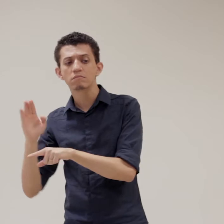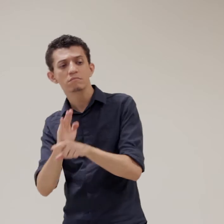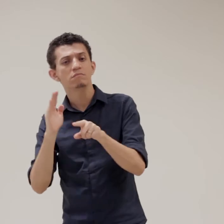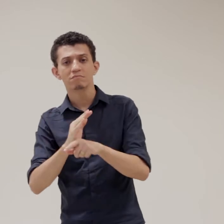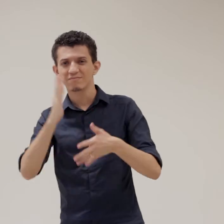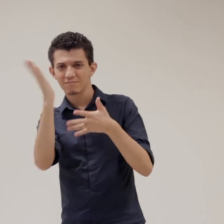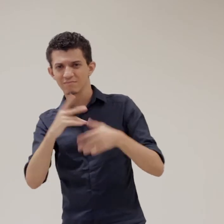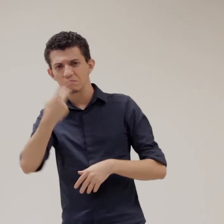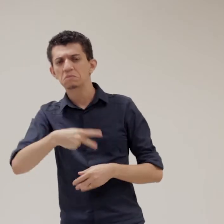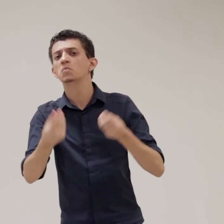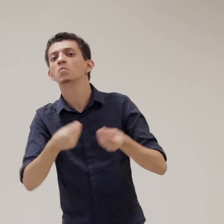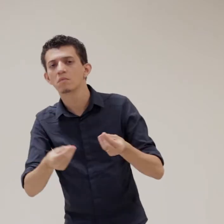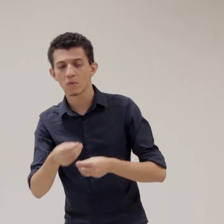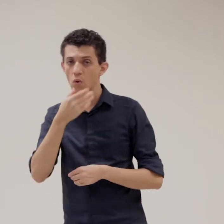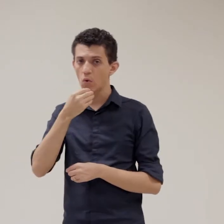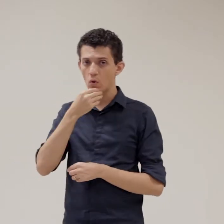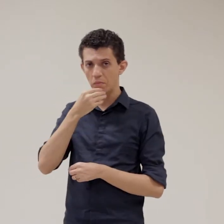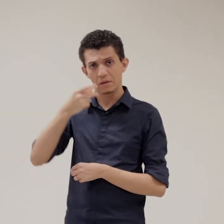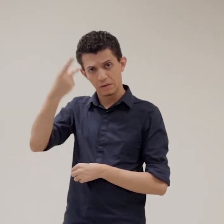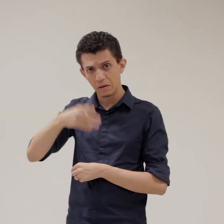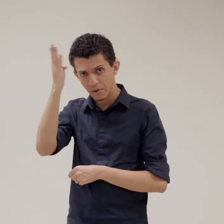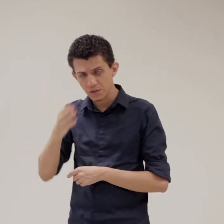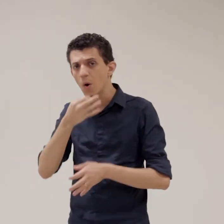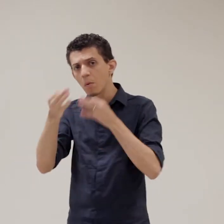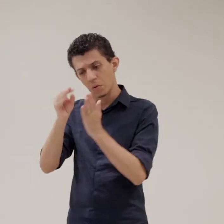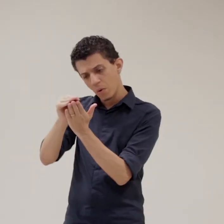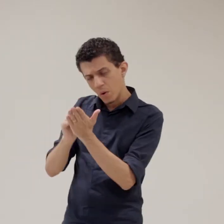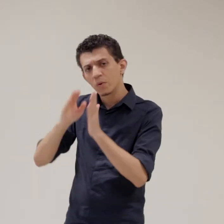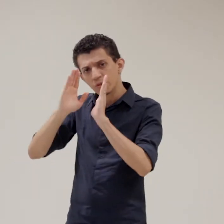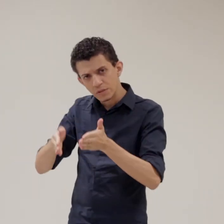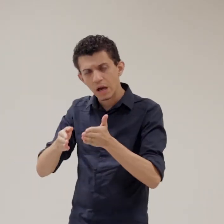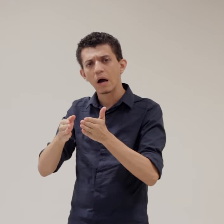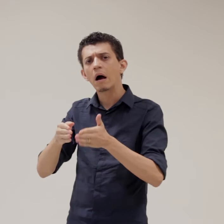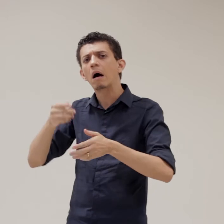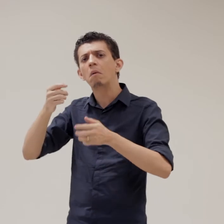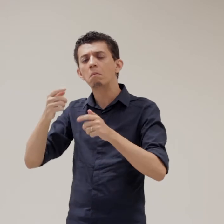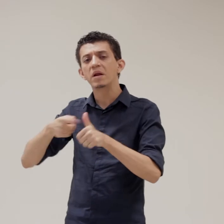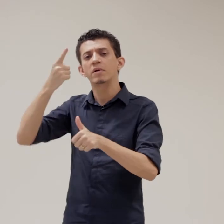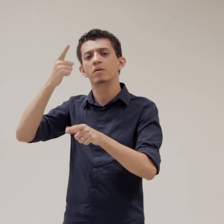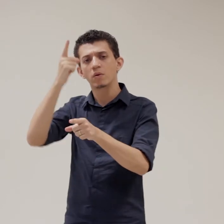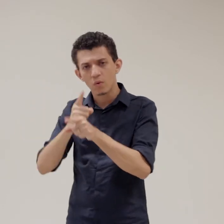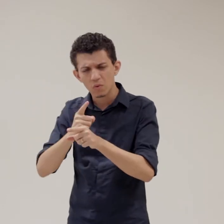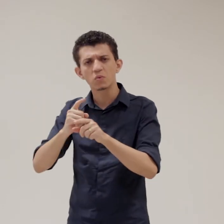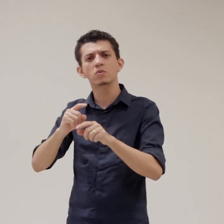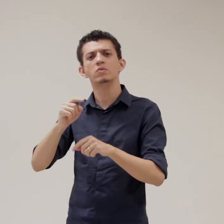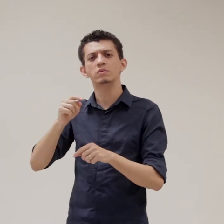Norte, foi enorme a contribuição do missionário para a consolidação dos direitos da pessoa surda no país. Pastor João, como